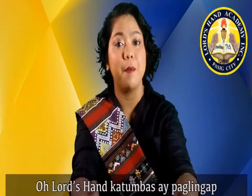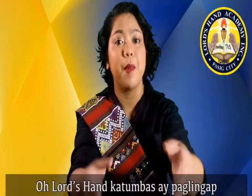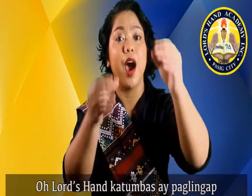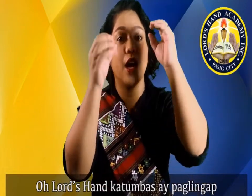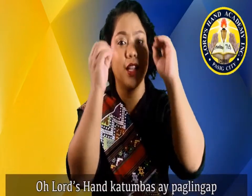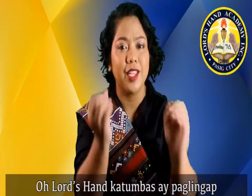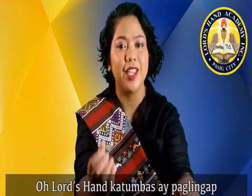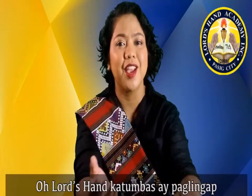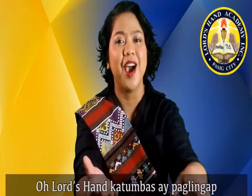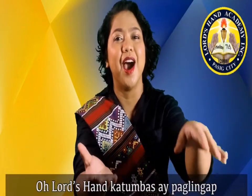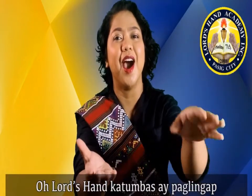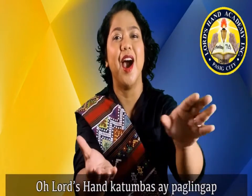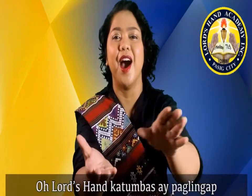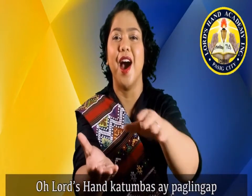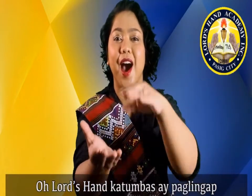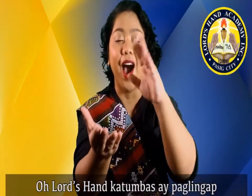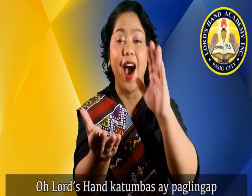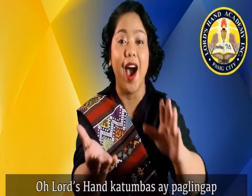sa'y